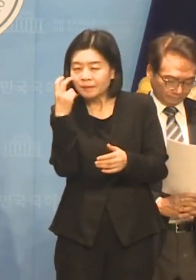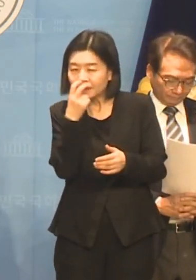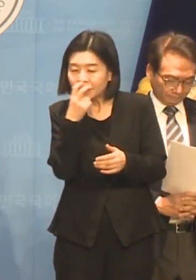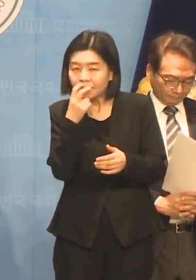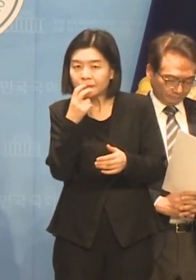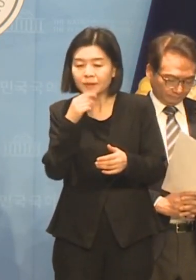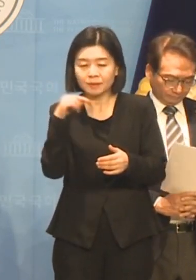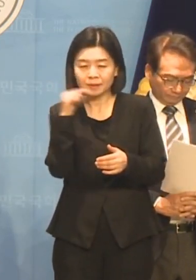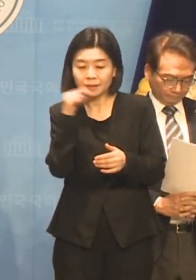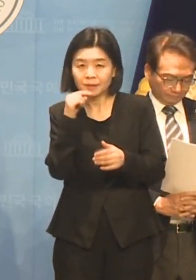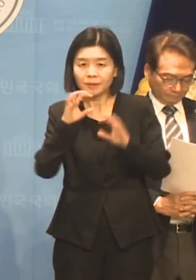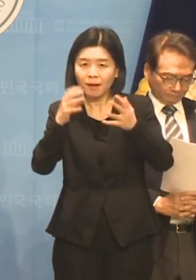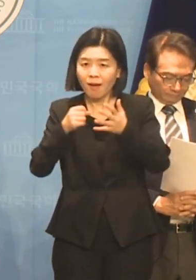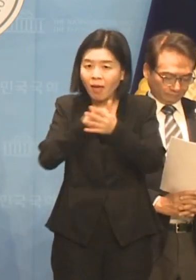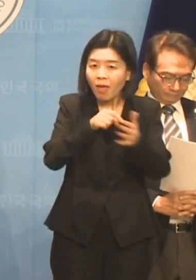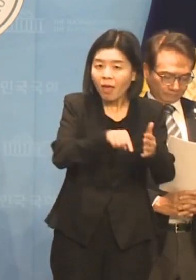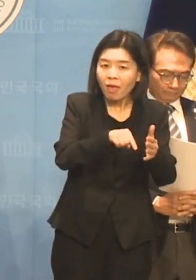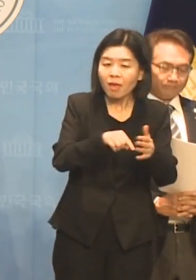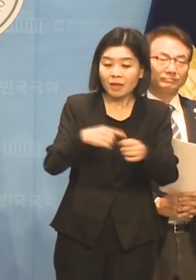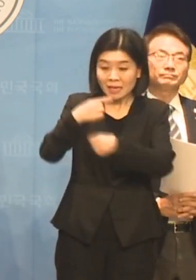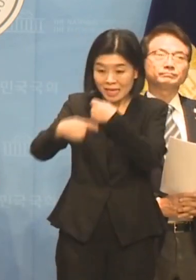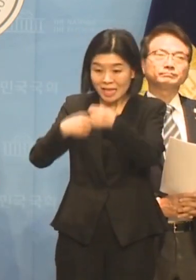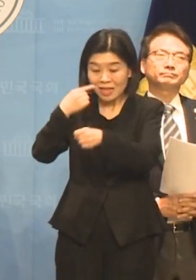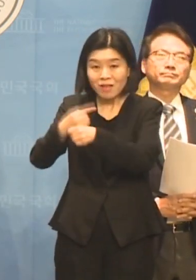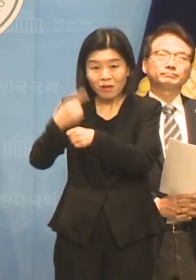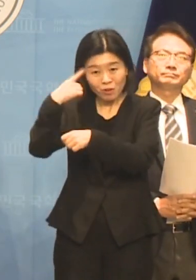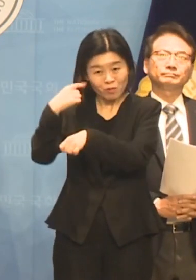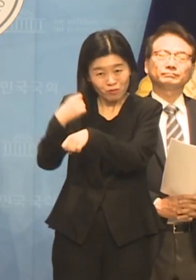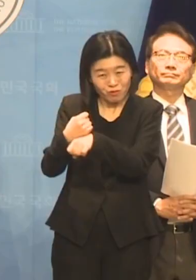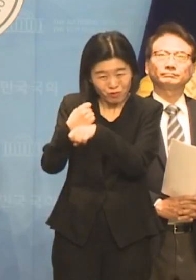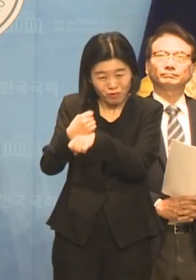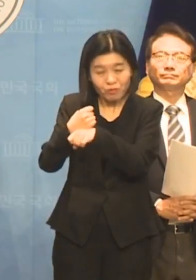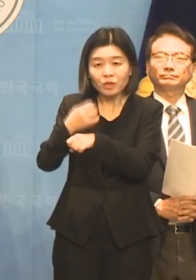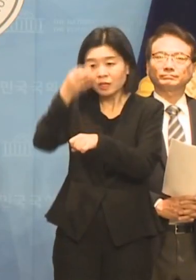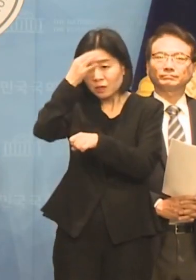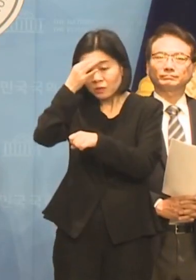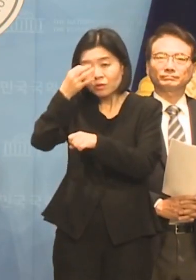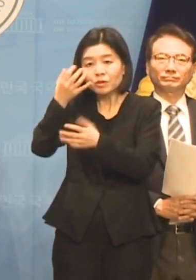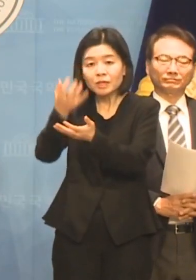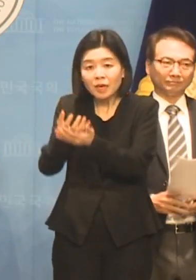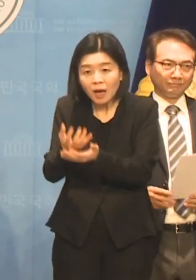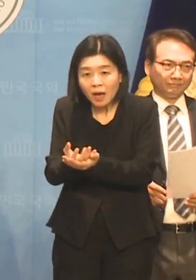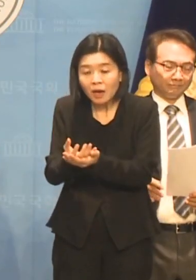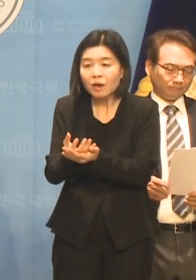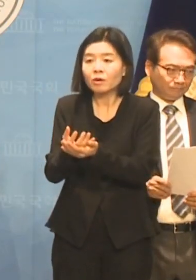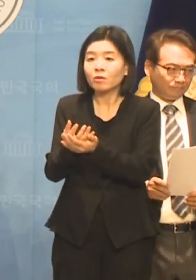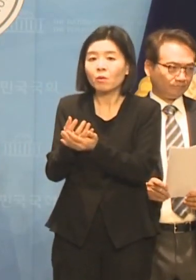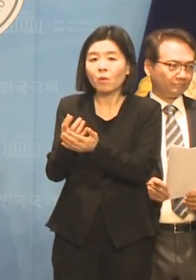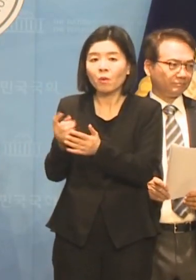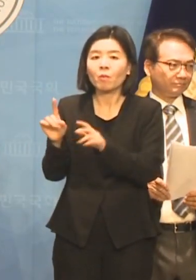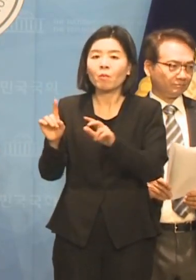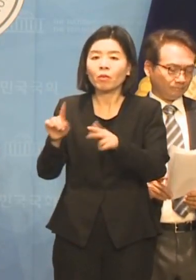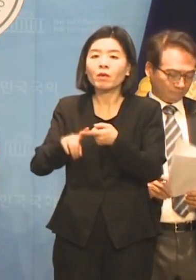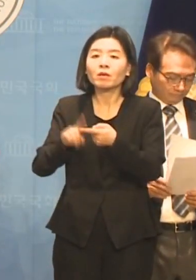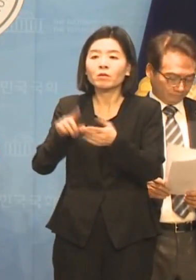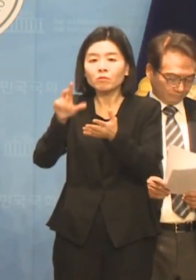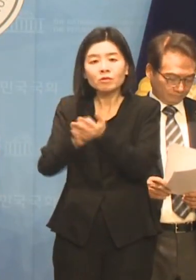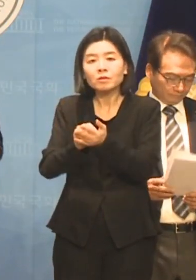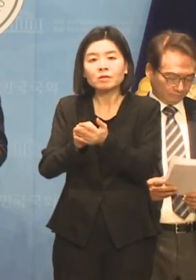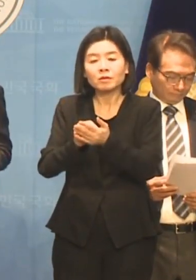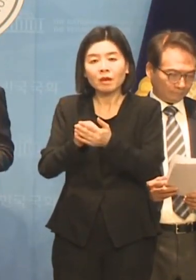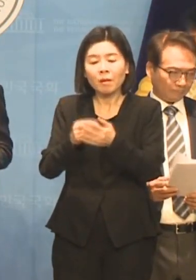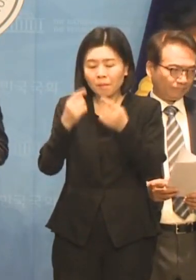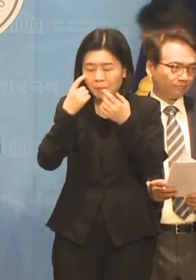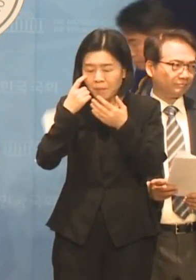아이다호 국립연구소와의 기술 연구자료 유출 사건을 자체 파악하지도 못한 원인으로 작용한